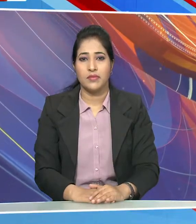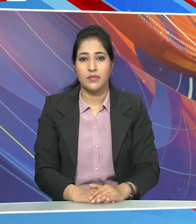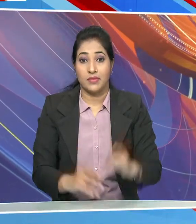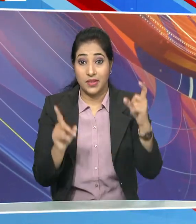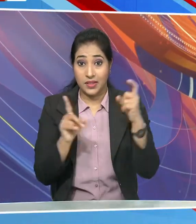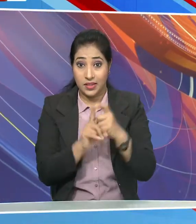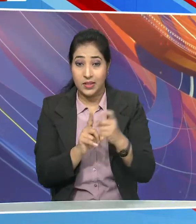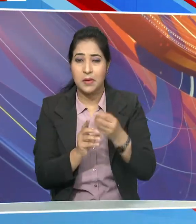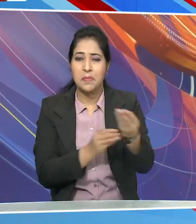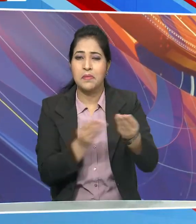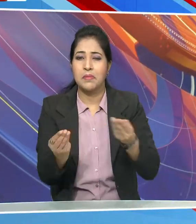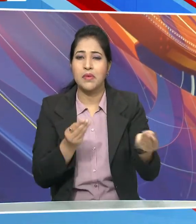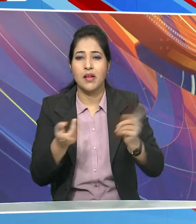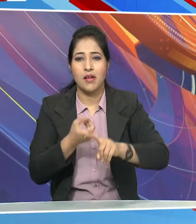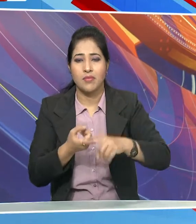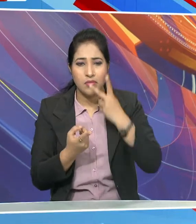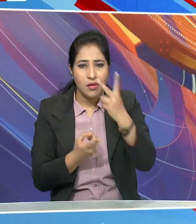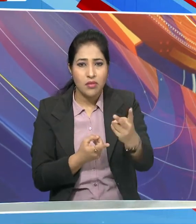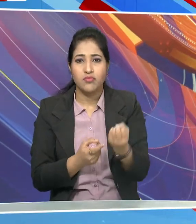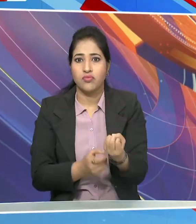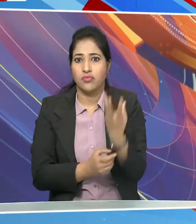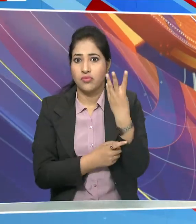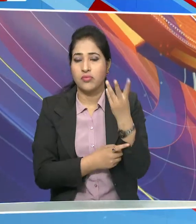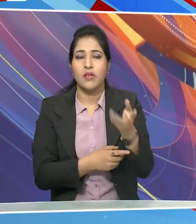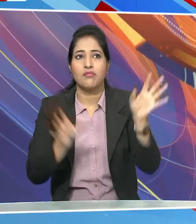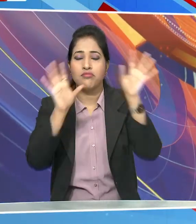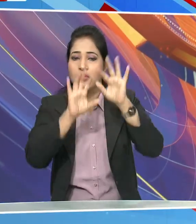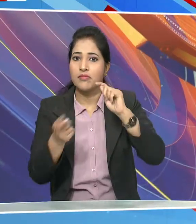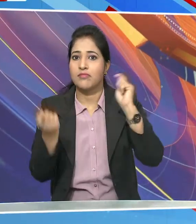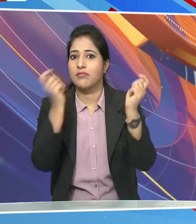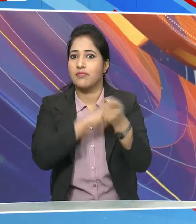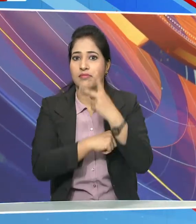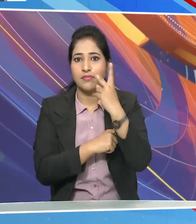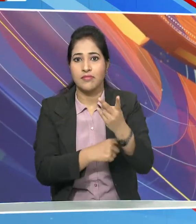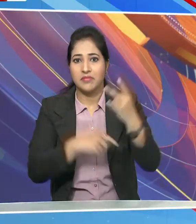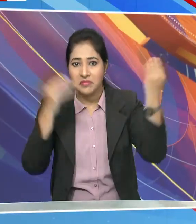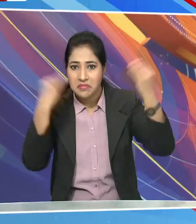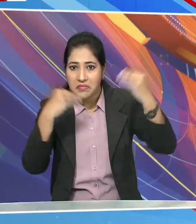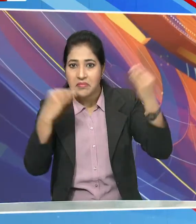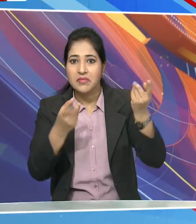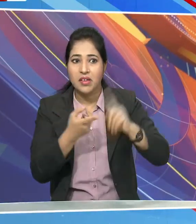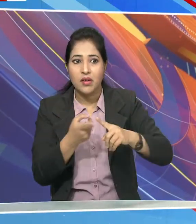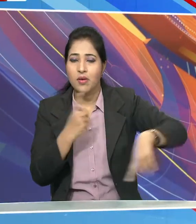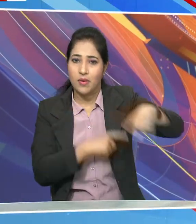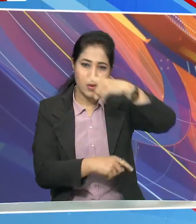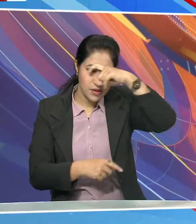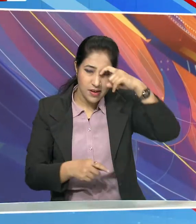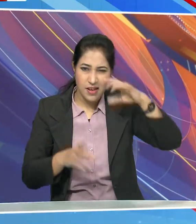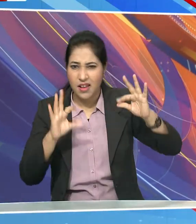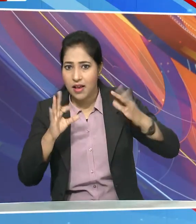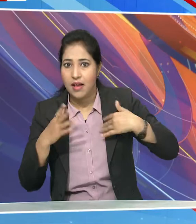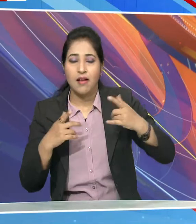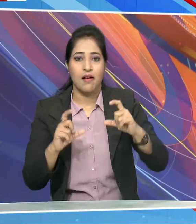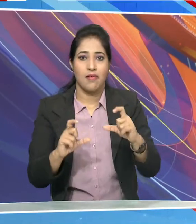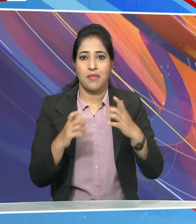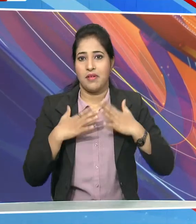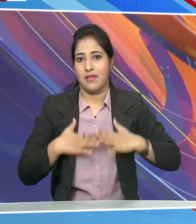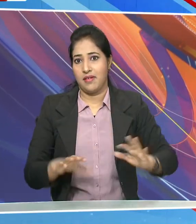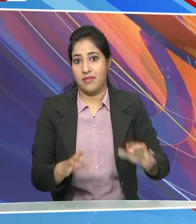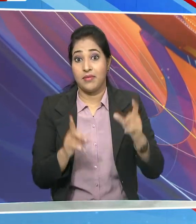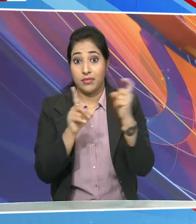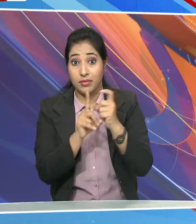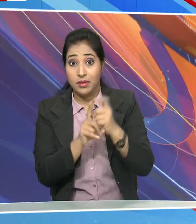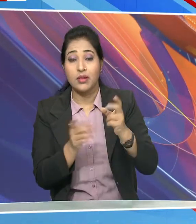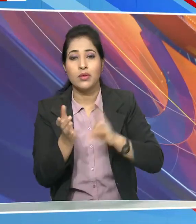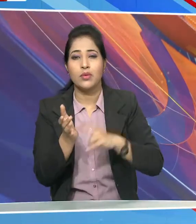वहीं दिल्ली और आसपास के इलाकों में आज हाले सुबह मौसम ने करवट ली तड़के हुई बारिश से लोगों को गर्मी और उमस से कुछ राहत मिली दिल्ली